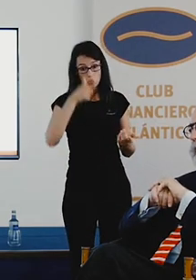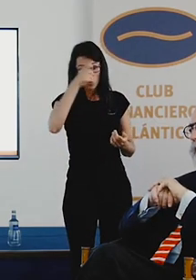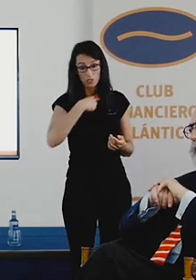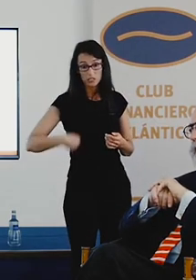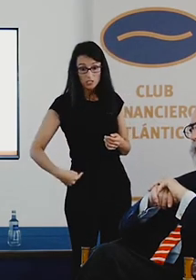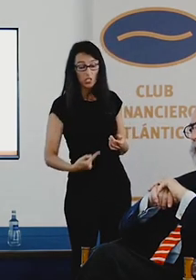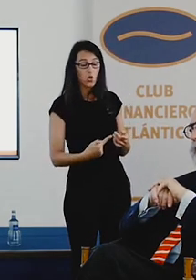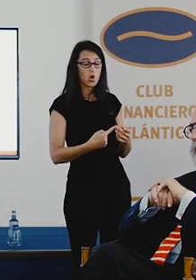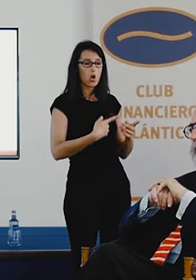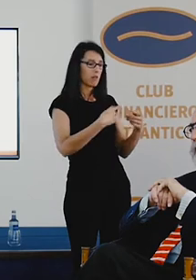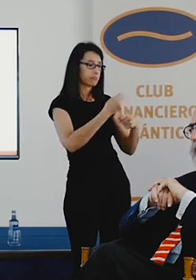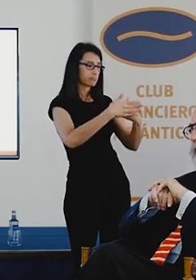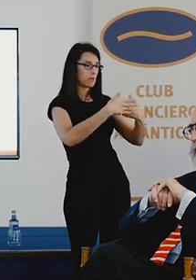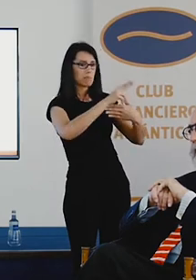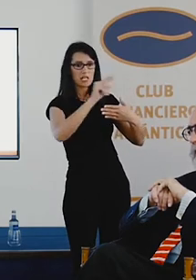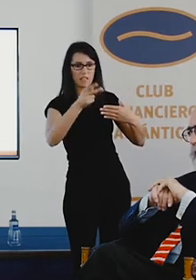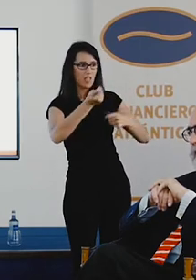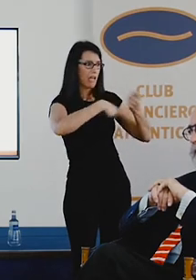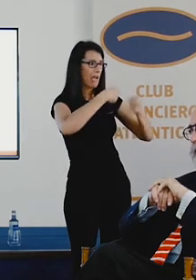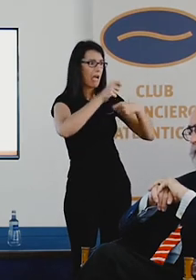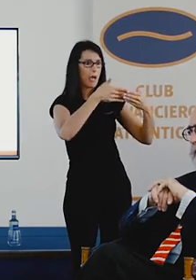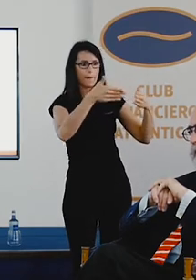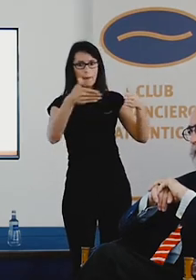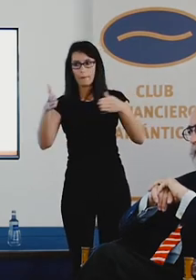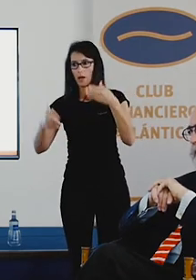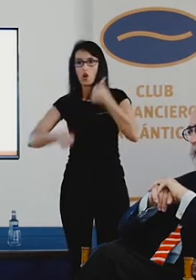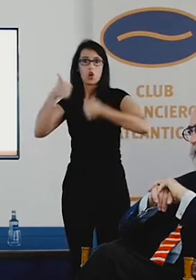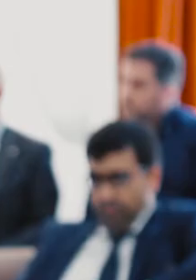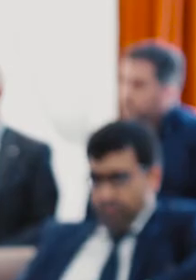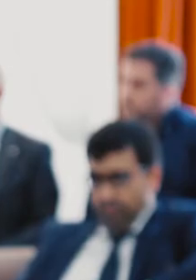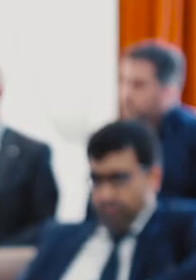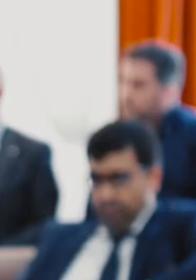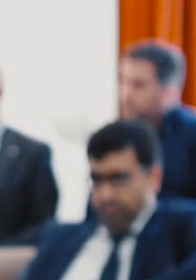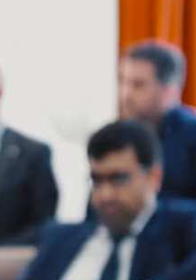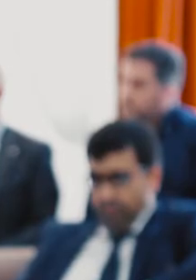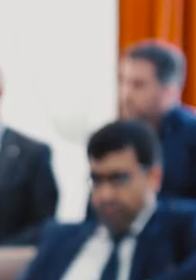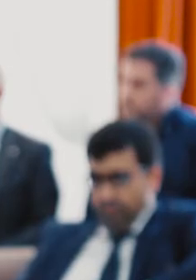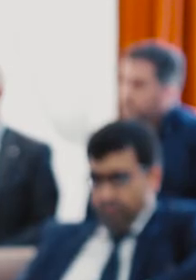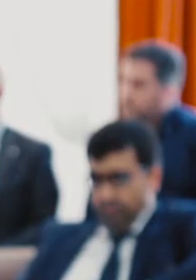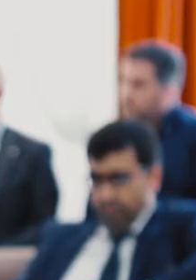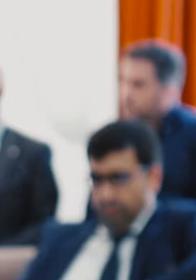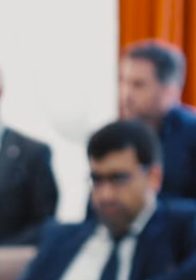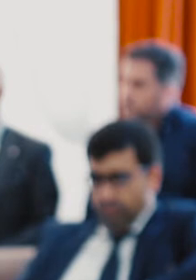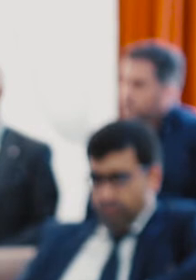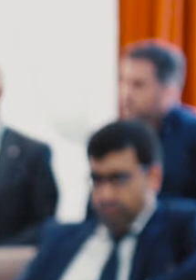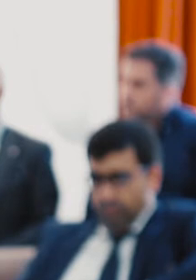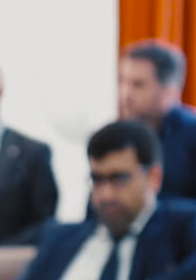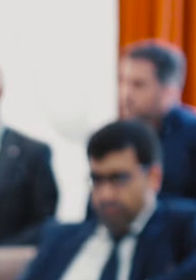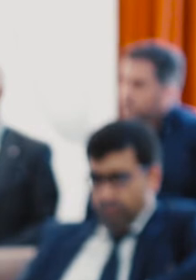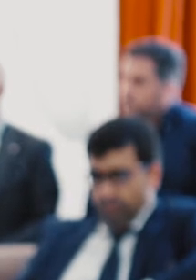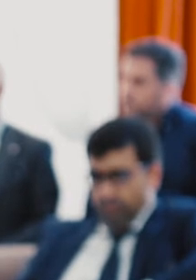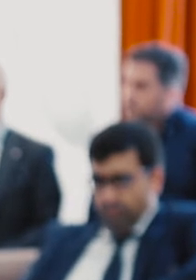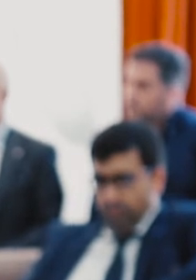chino abre una panadería y enfrente abre otro, otra, y no pasa nada, y les encanta la competencia nuestra, la poca que había, desaparece.